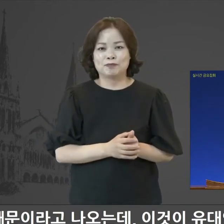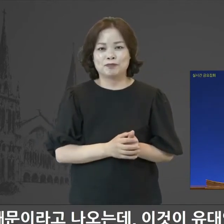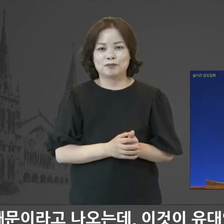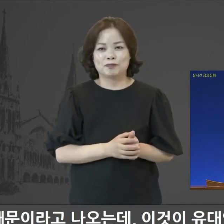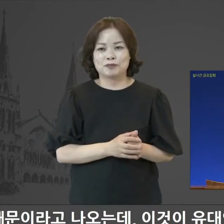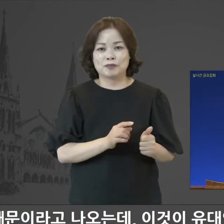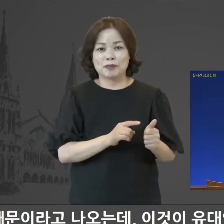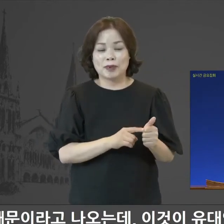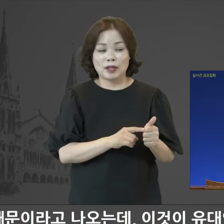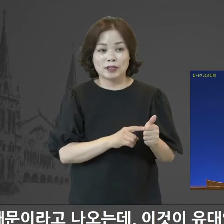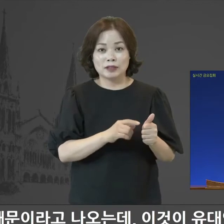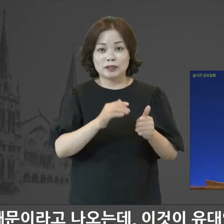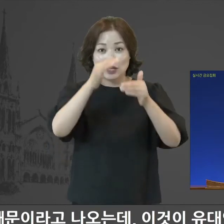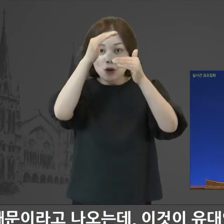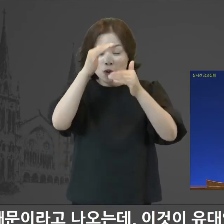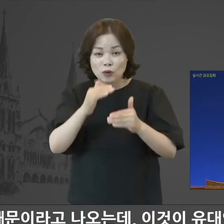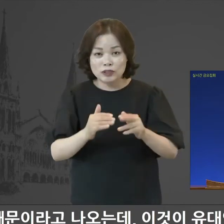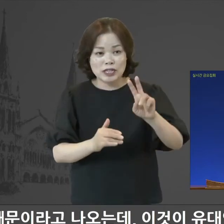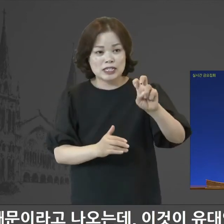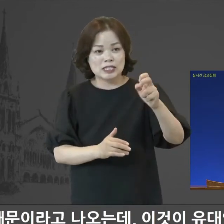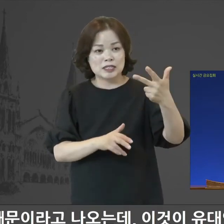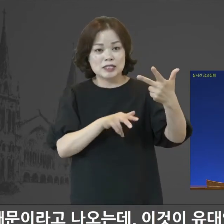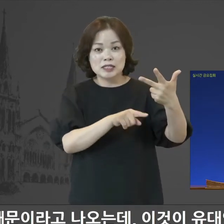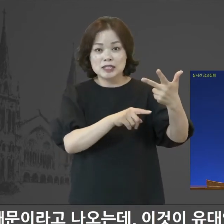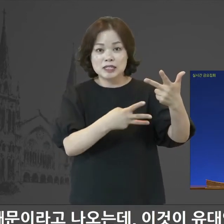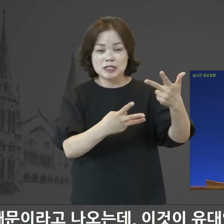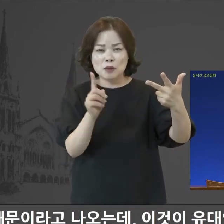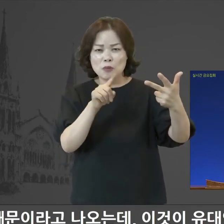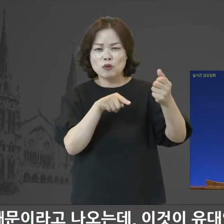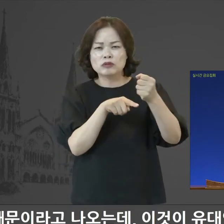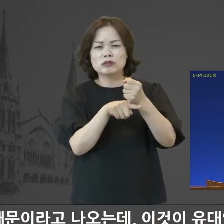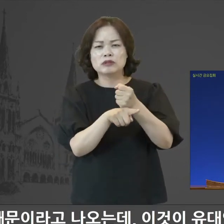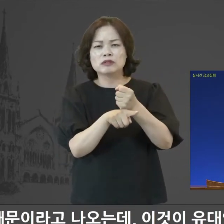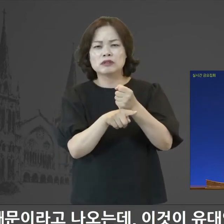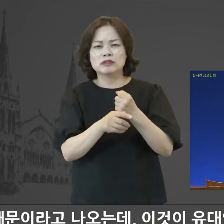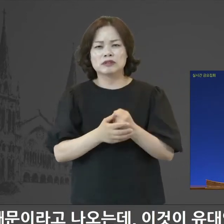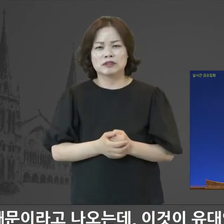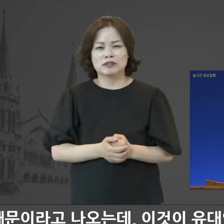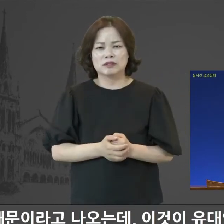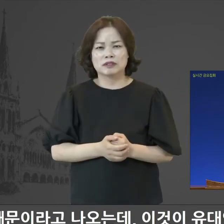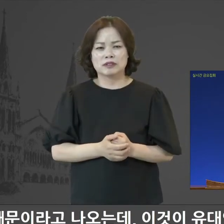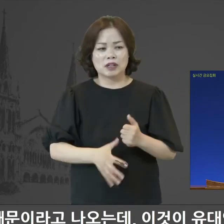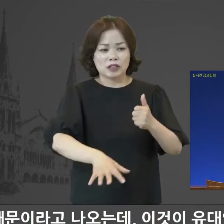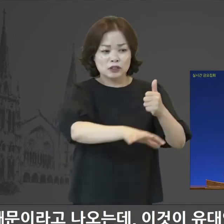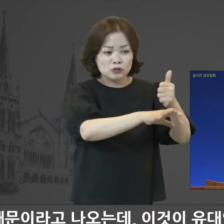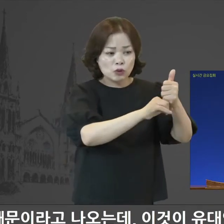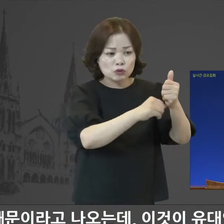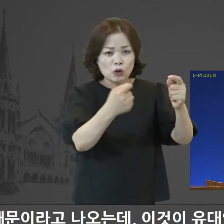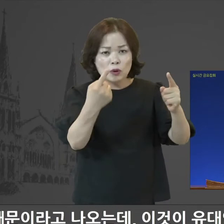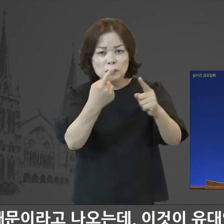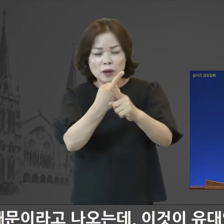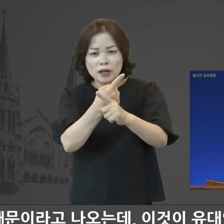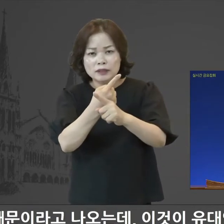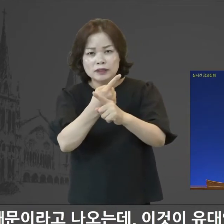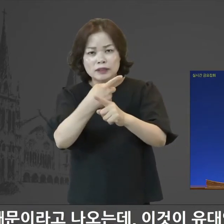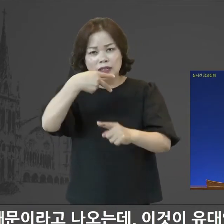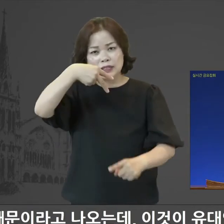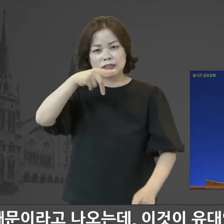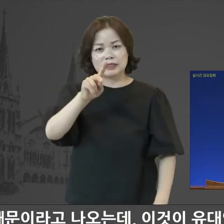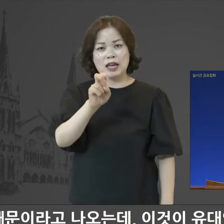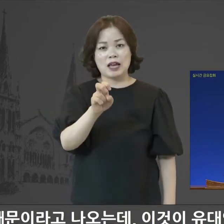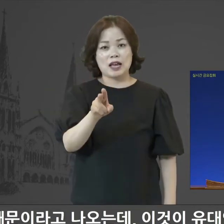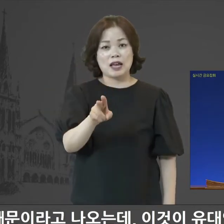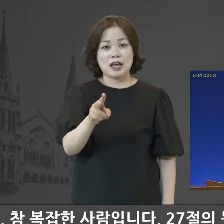여기 좀 담겨 있는 얘기가 뭐냐면, 27절에게는 이제 무슨 뜻이냐면, 총독이 바뀔 때는요, 사면이라는 걸